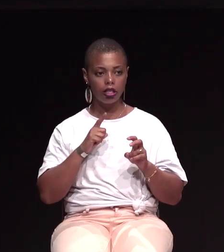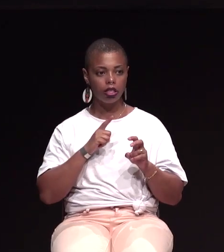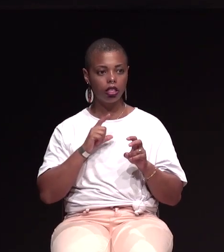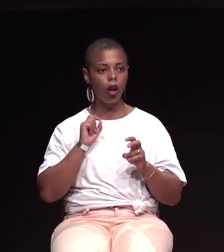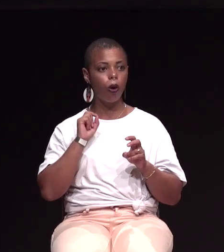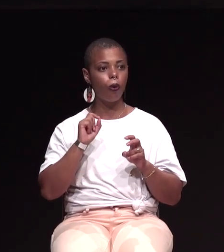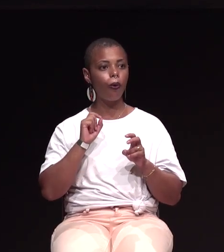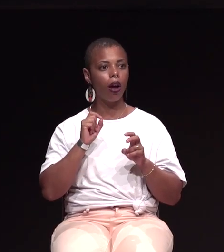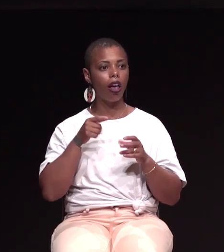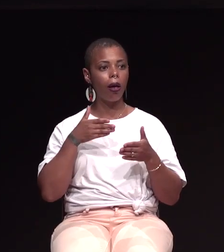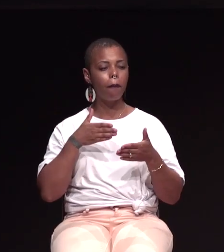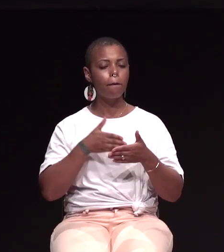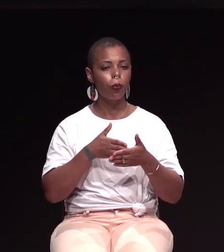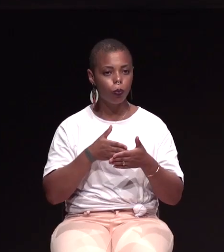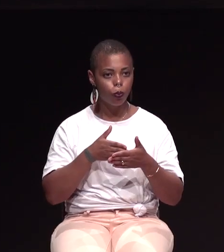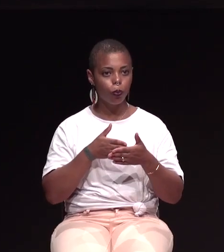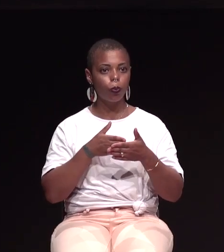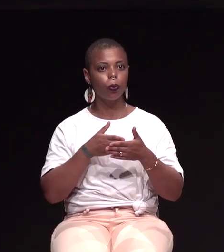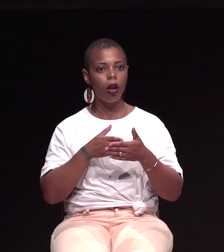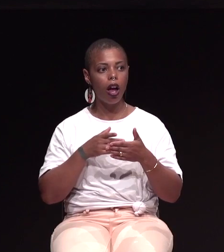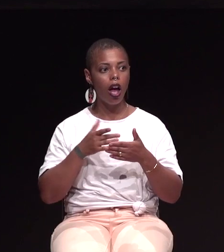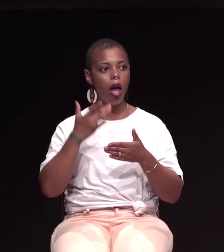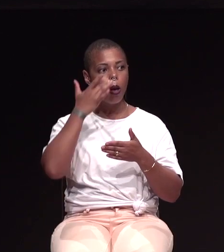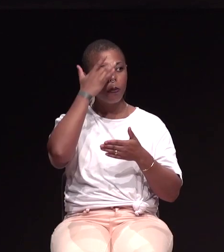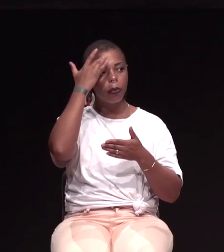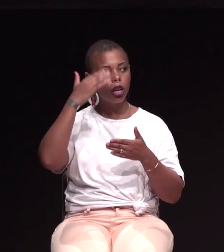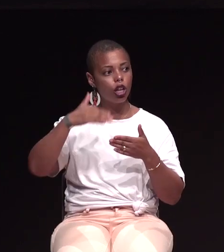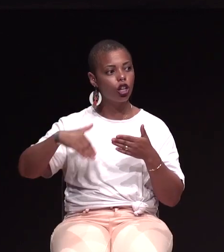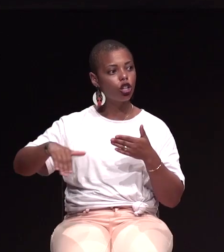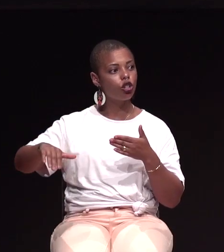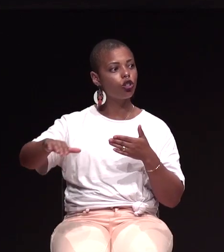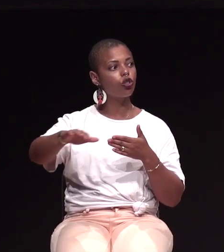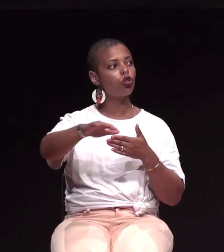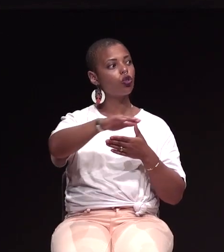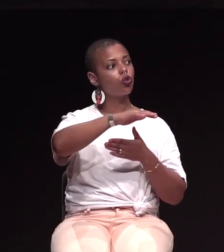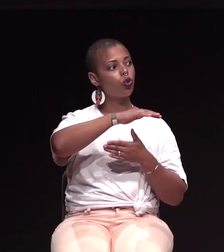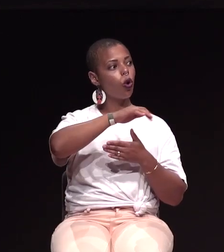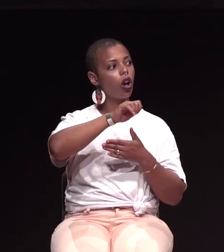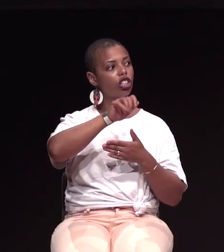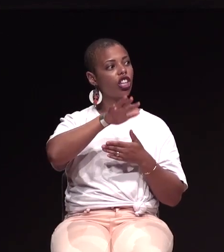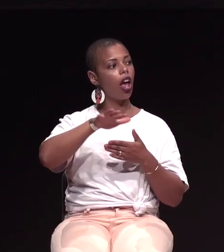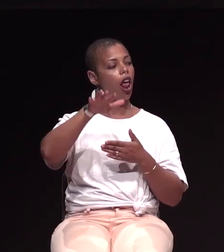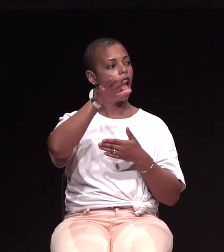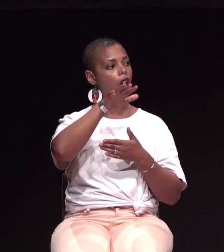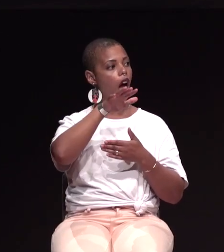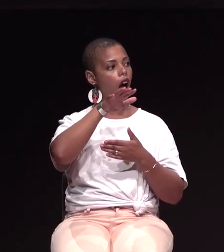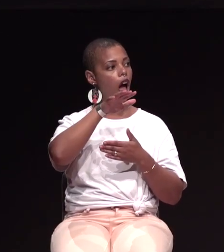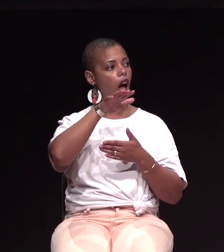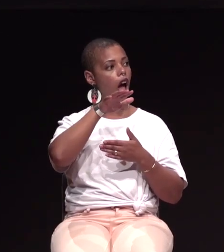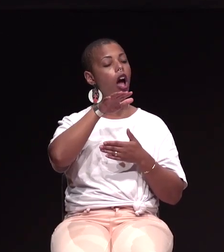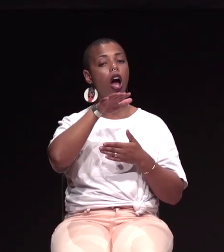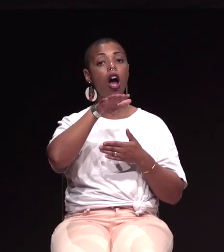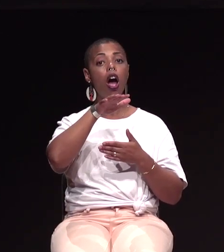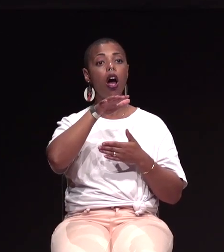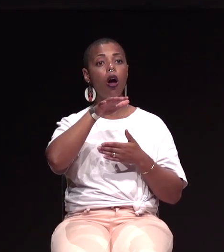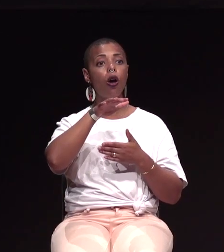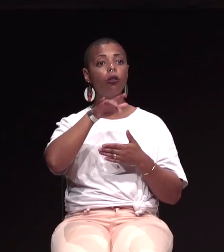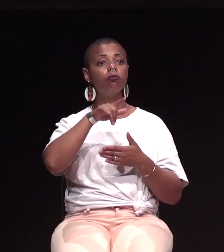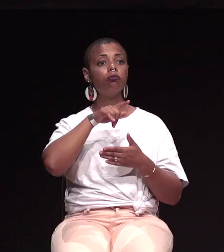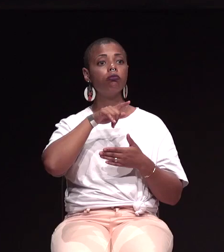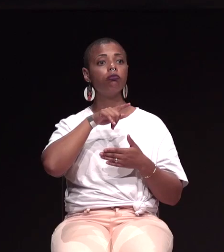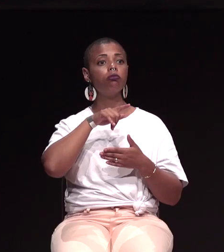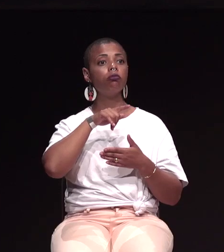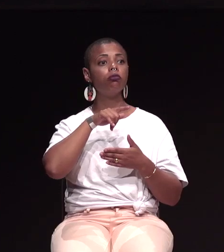nas dificuldades que as pessoas, de um modo geral, que as convenções todas têm de